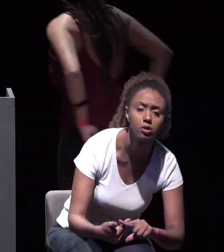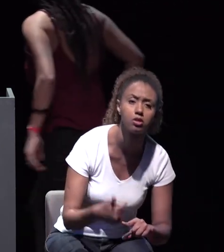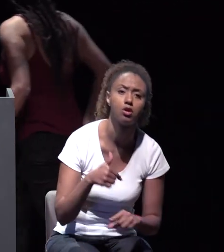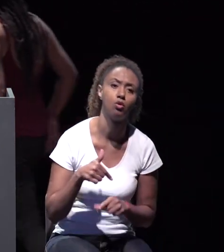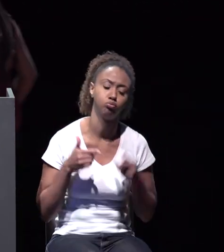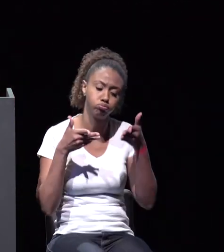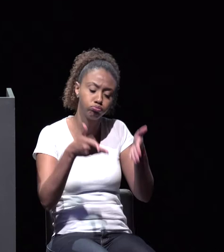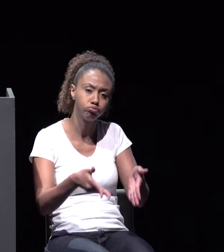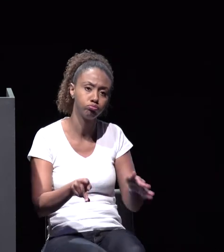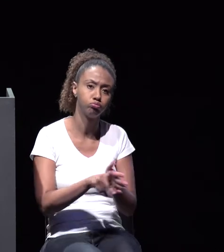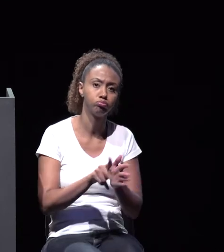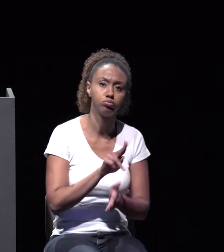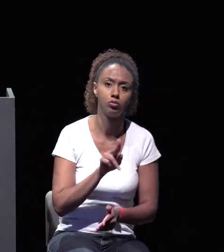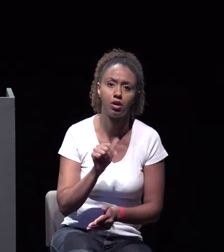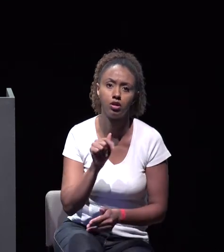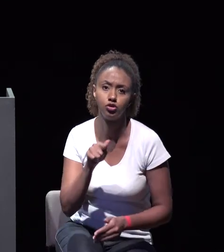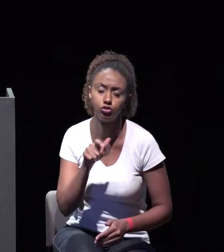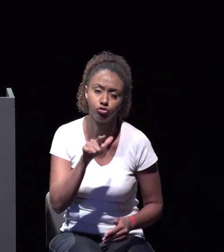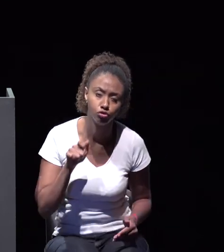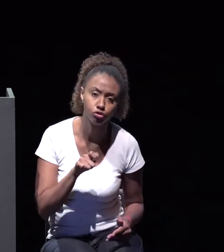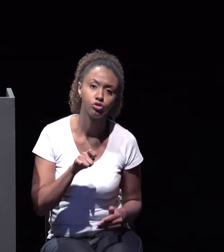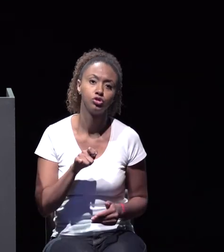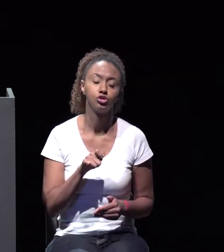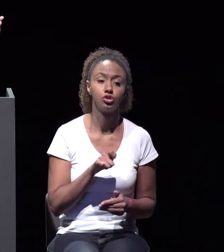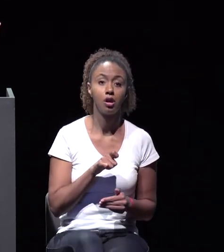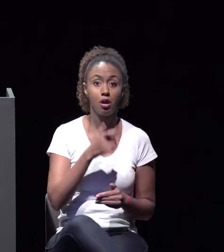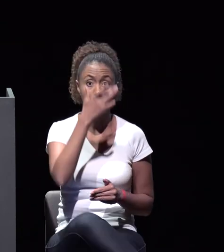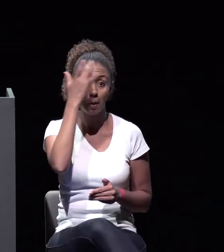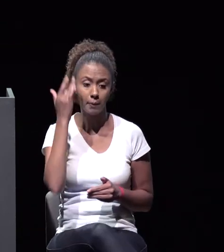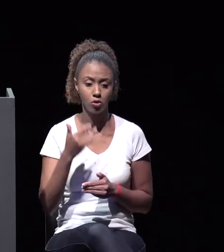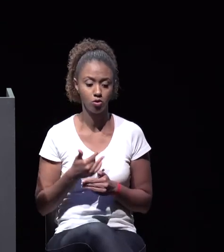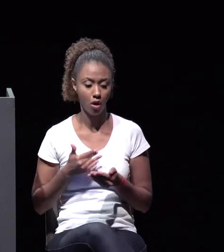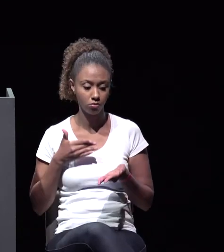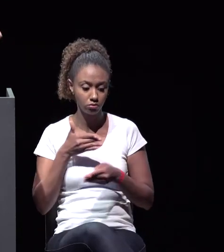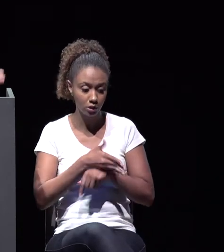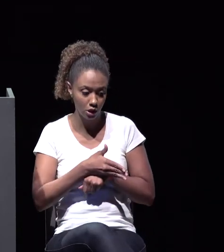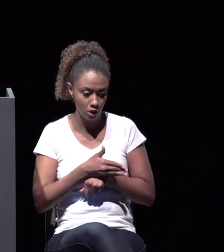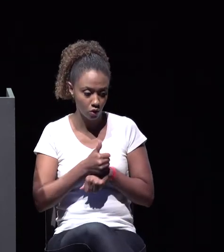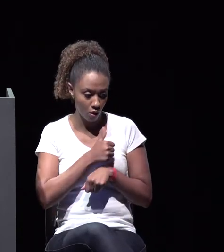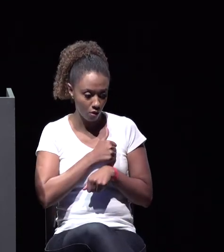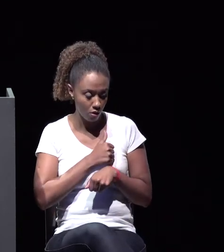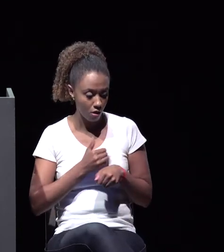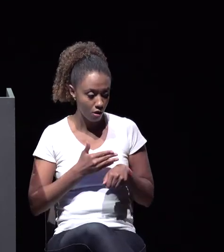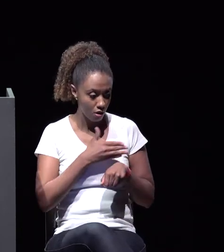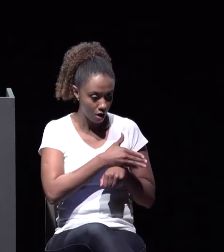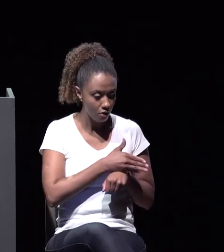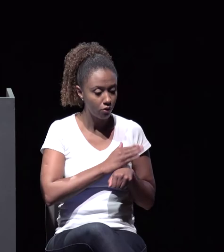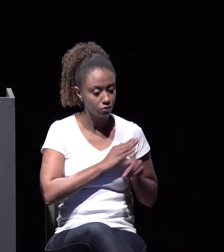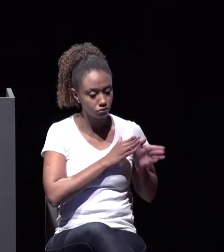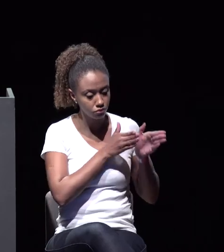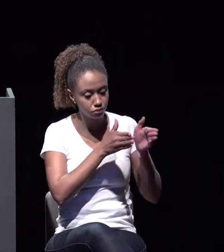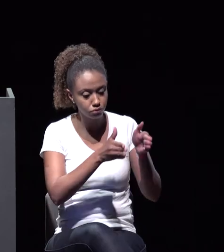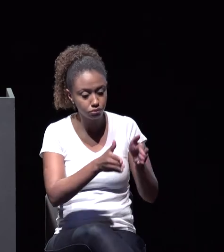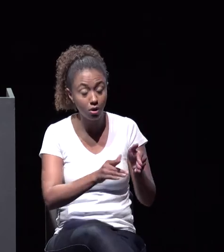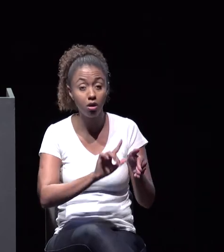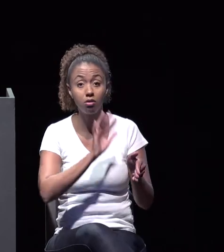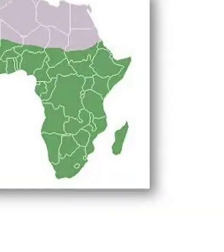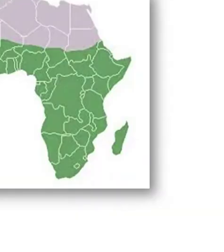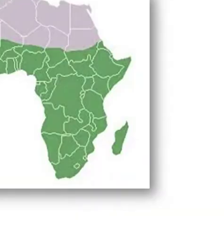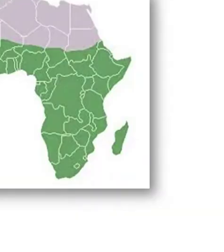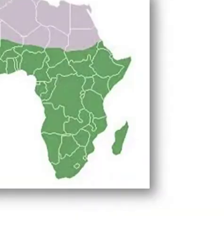essa essa pessoa que ela foi iniciada ela vai ser conduzida para voltar como ancestral os ancestrais